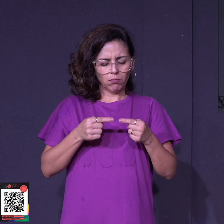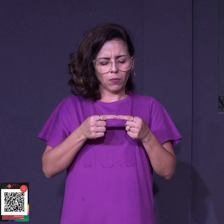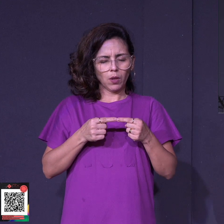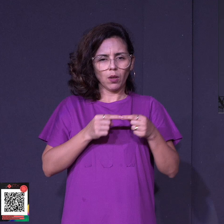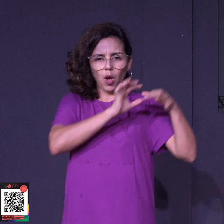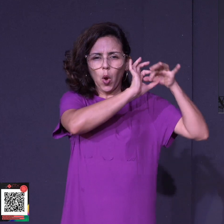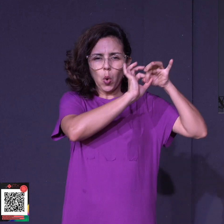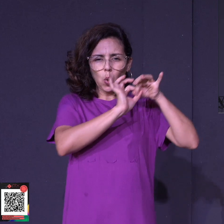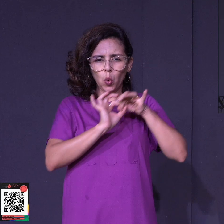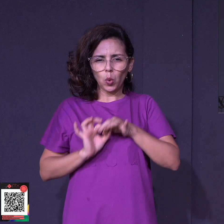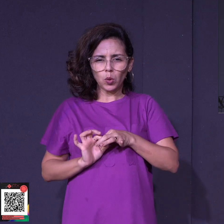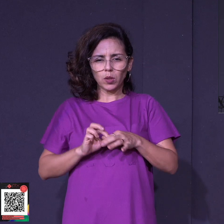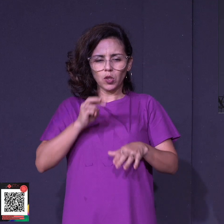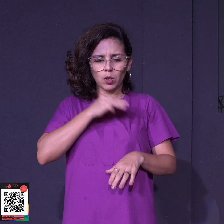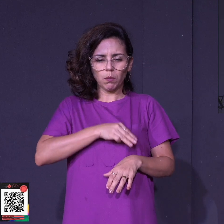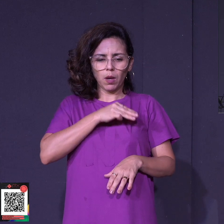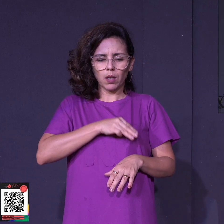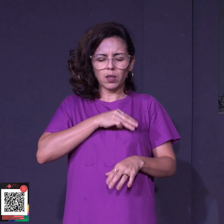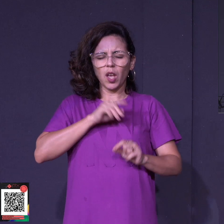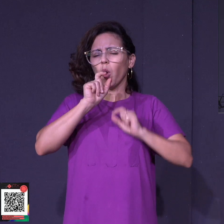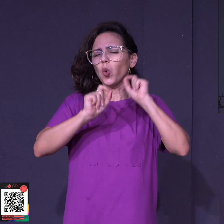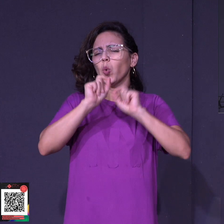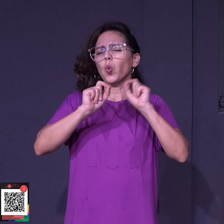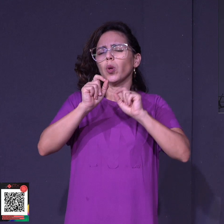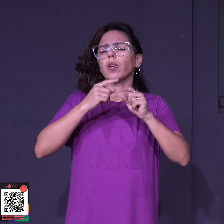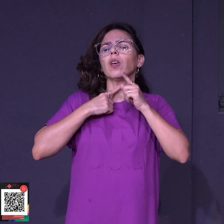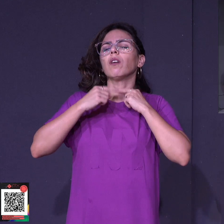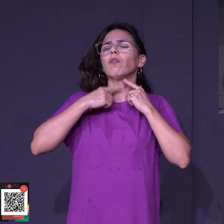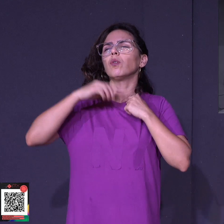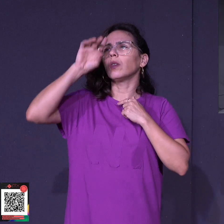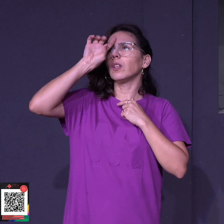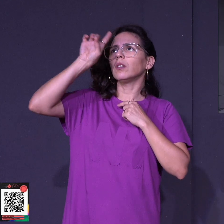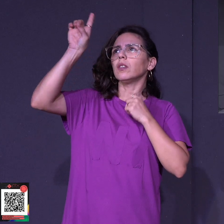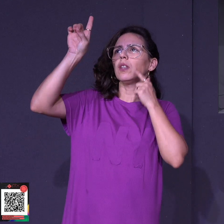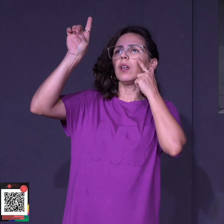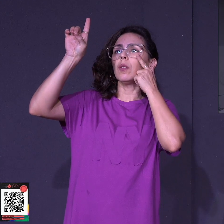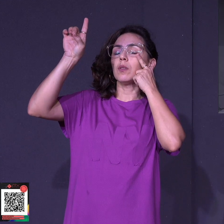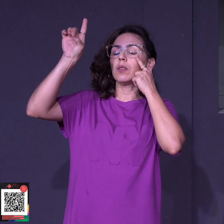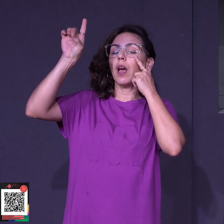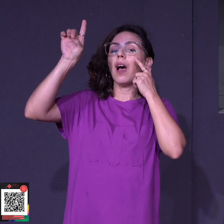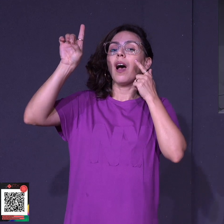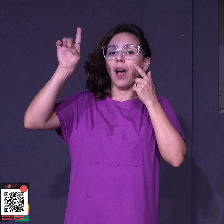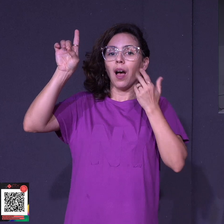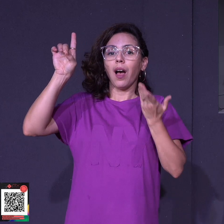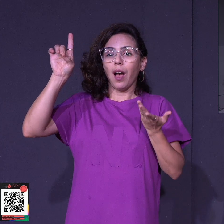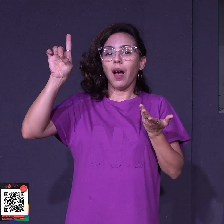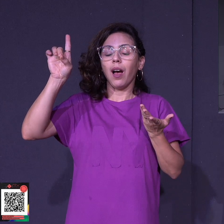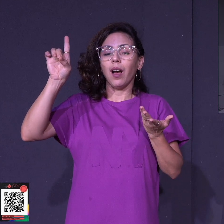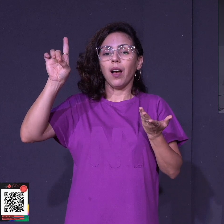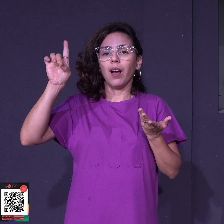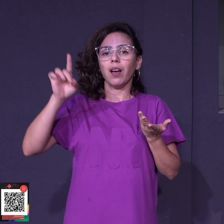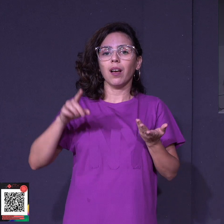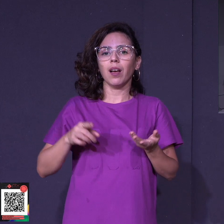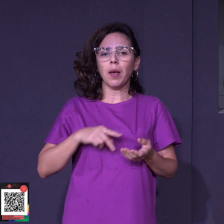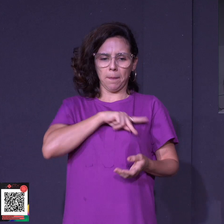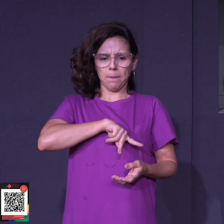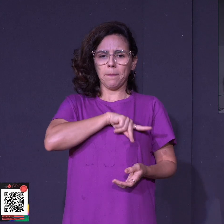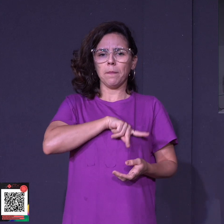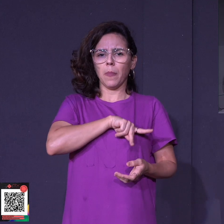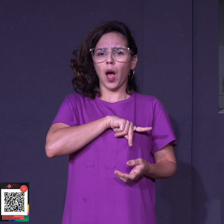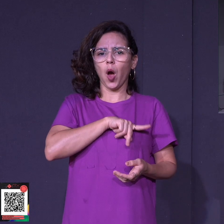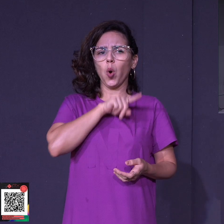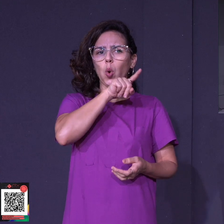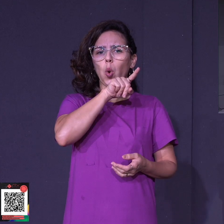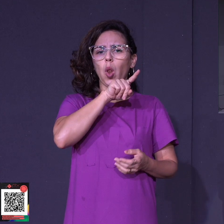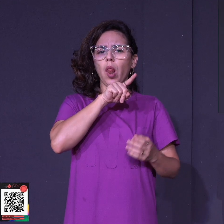Deus? Porque Paulo orou pelas igrejas em Colossos para que os crentes fossem cheios do pleno conhecimento da vontade de